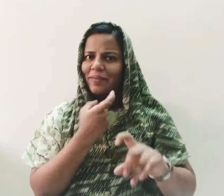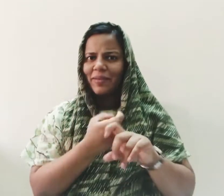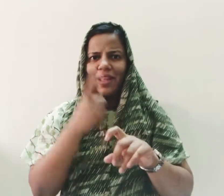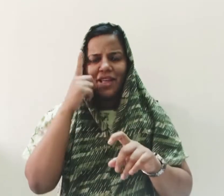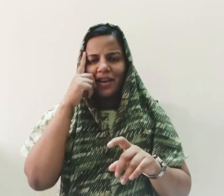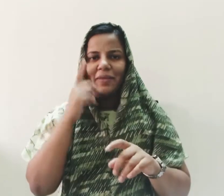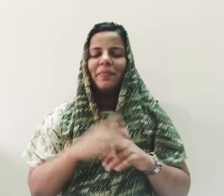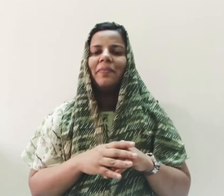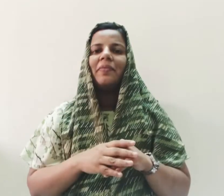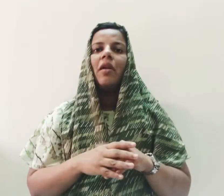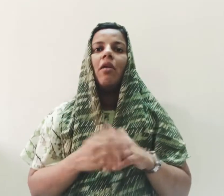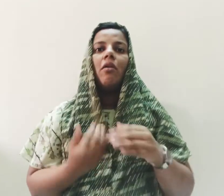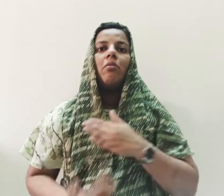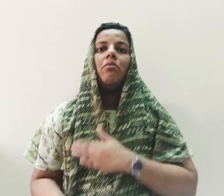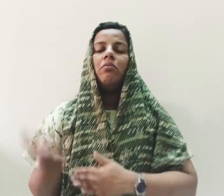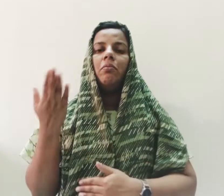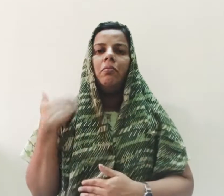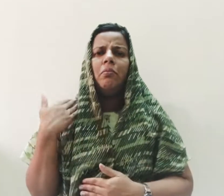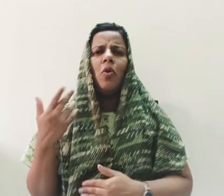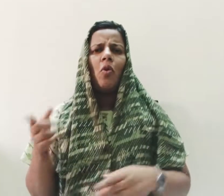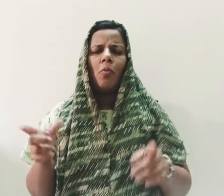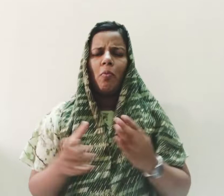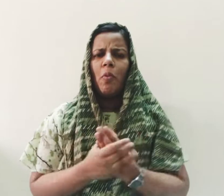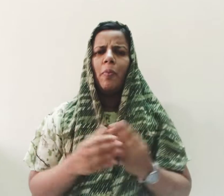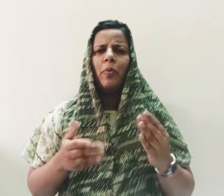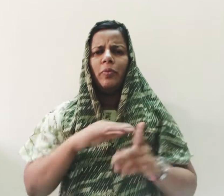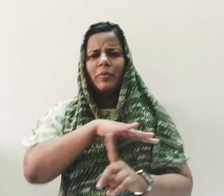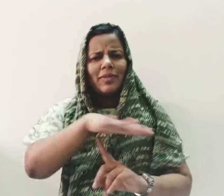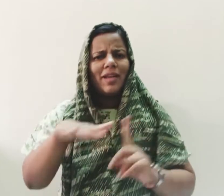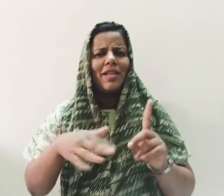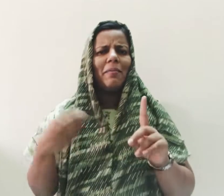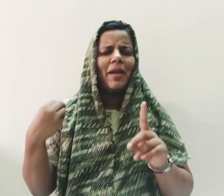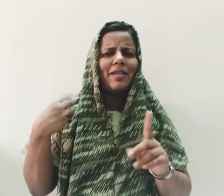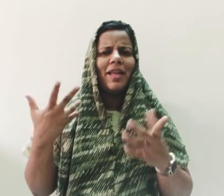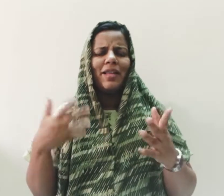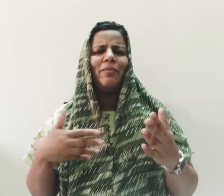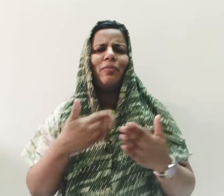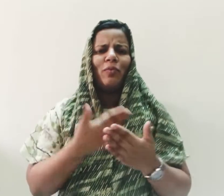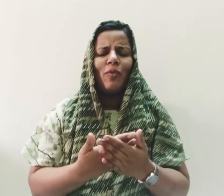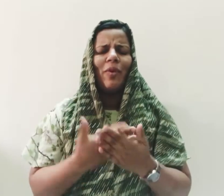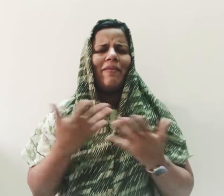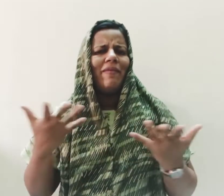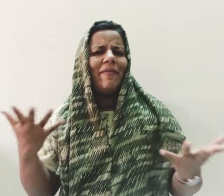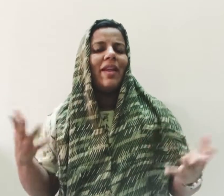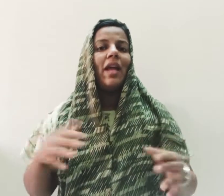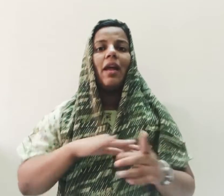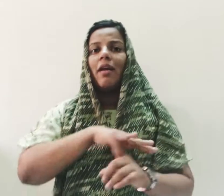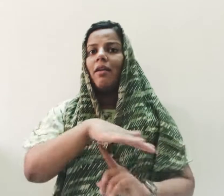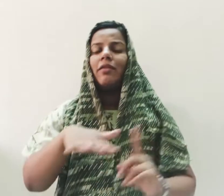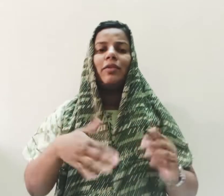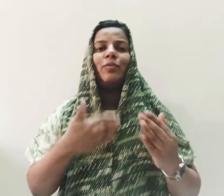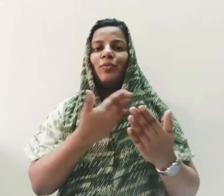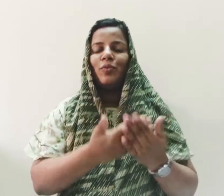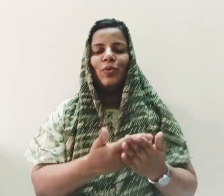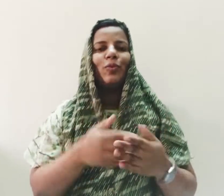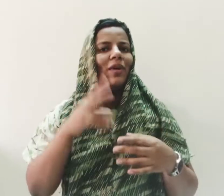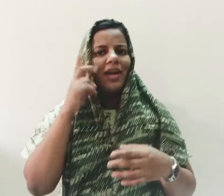ഏലിയാവിൻ്റെ പിന്നാലെയുള്ള യാത്രയിൽ താൻ പല സാഹചര്യങ്ങളിലൂടെ കടന്നു പോകുന്നു, പല അവസ്ഥകളിലൂടെ കടന്നു പോകുന്നു. ഇതെല്ലാം കഴിഞ്ഞിട്ട്